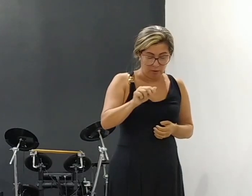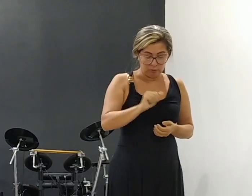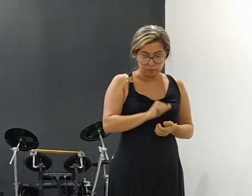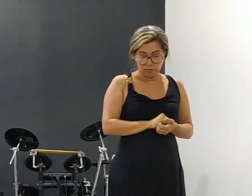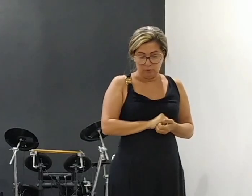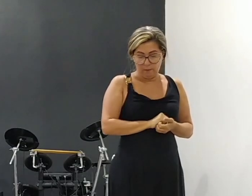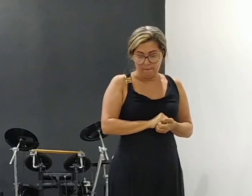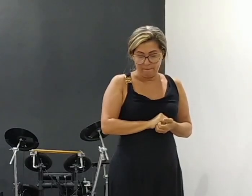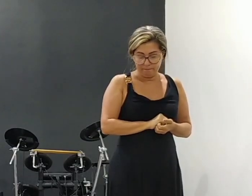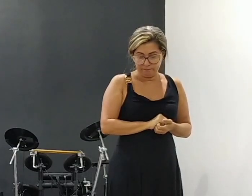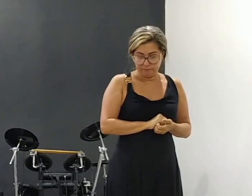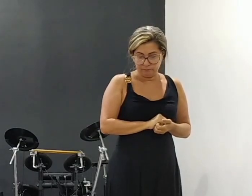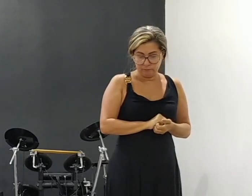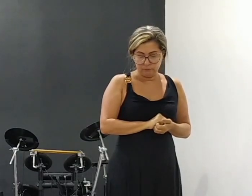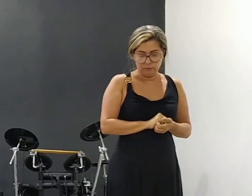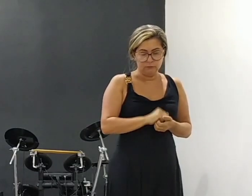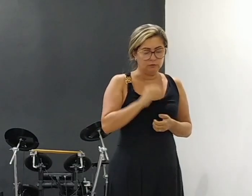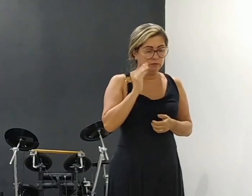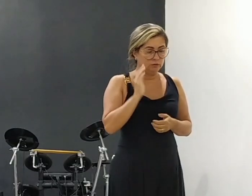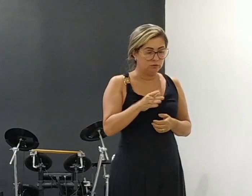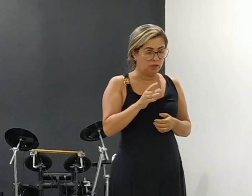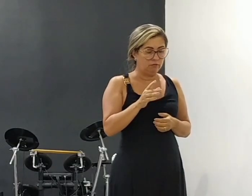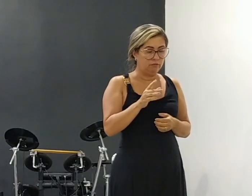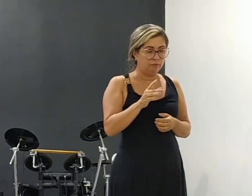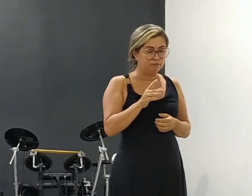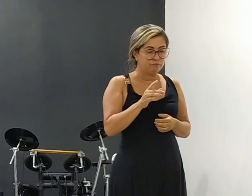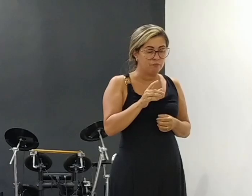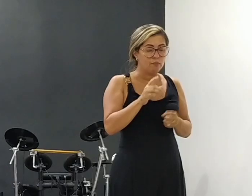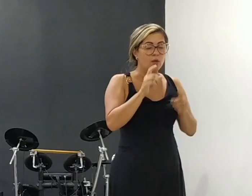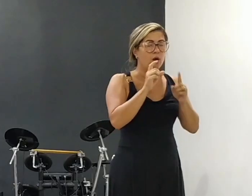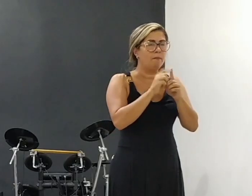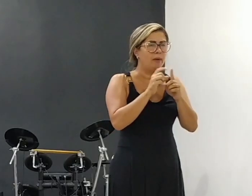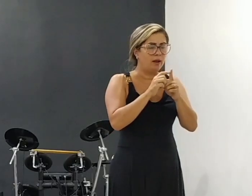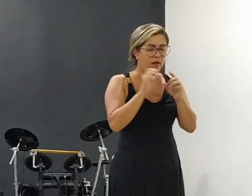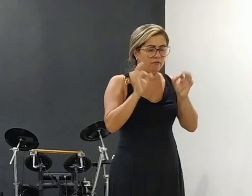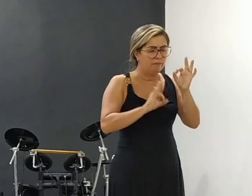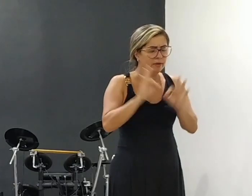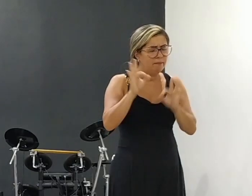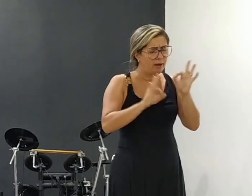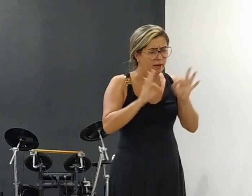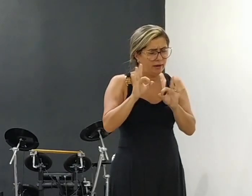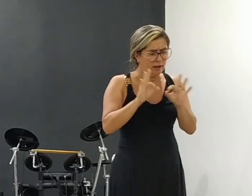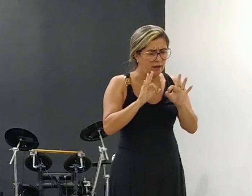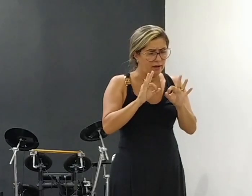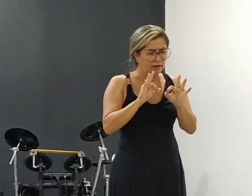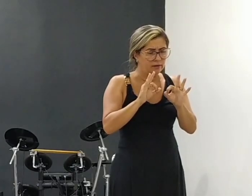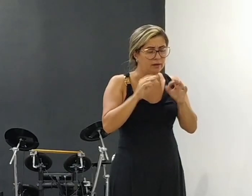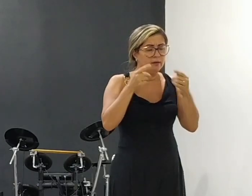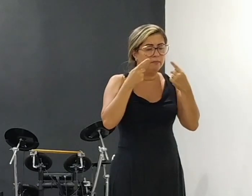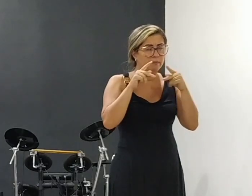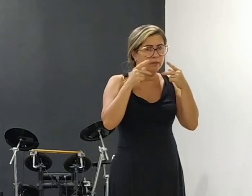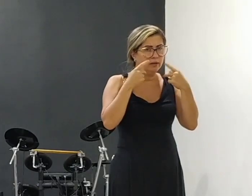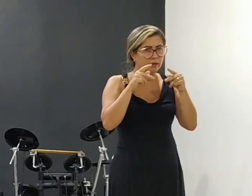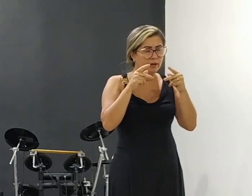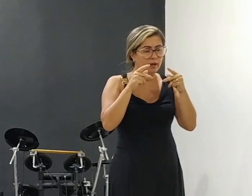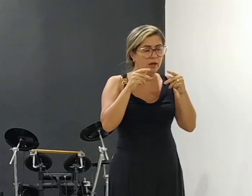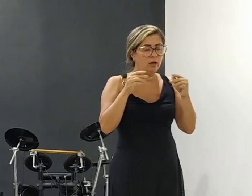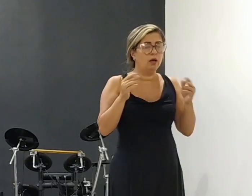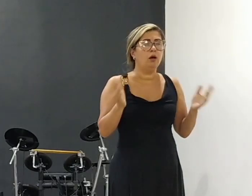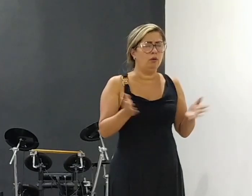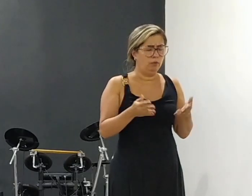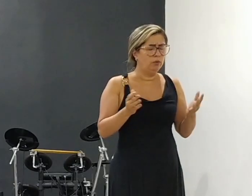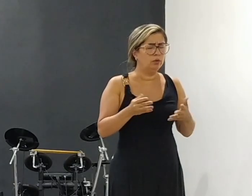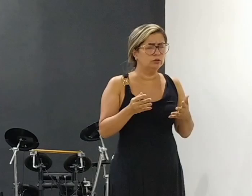eu já estava com uma palavra preparada para poder ministrar hoje. Essa palavra já estava